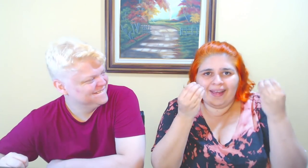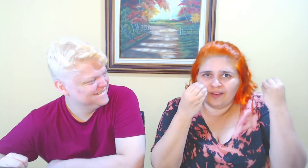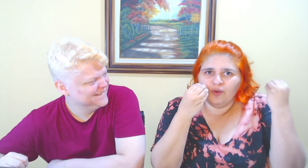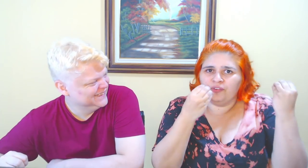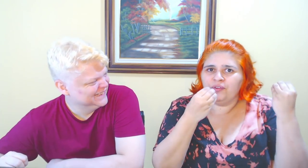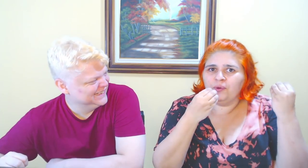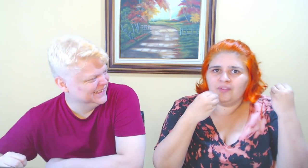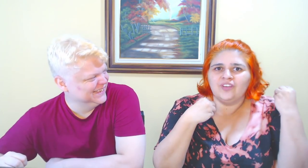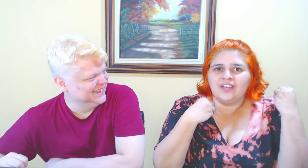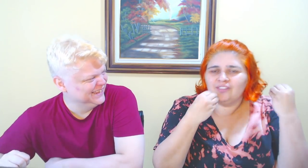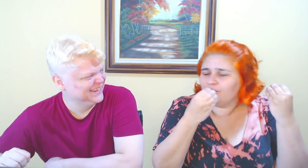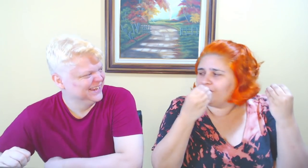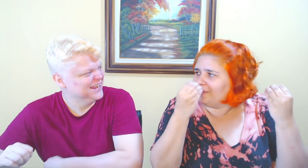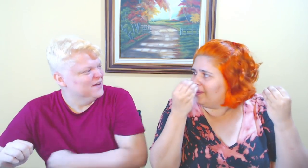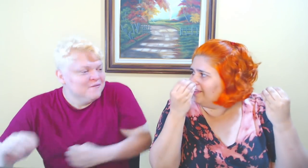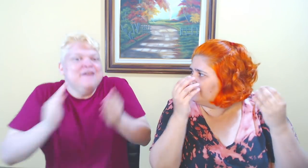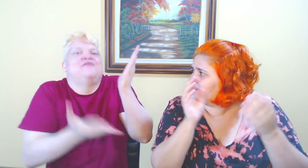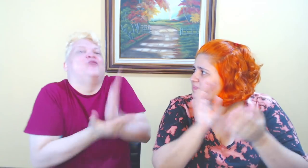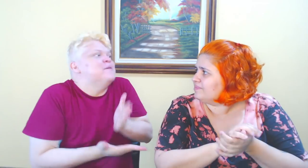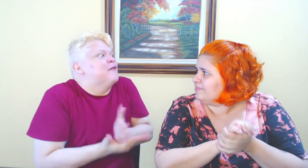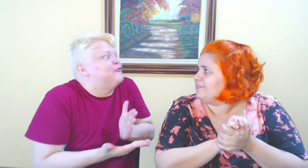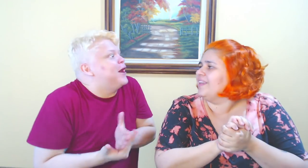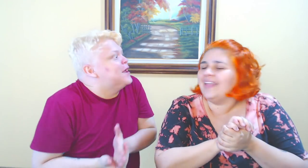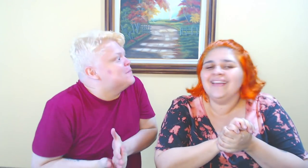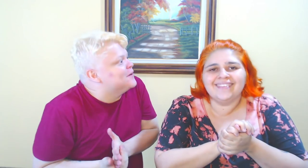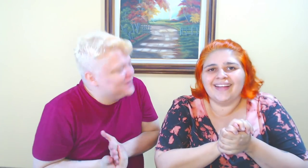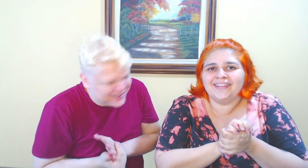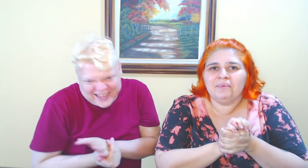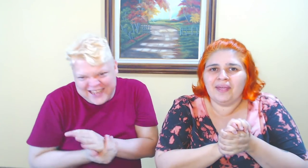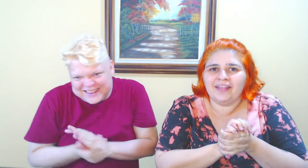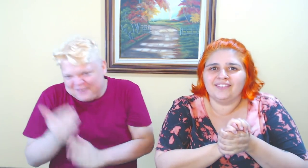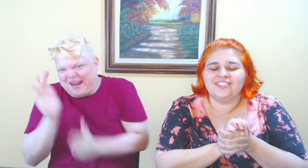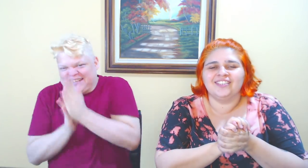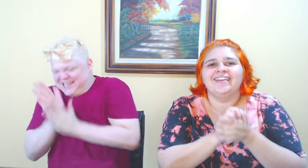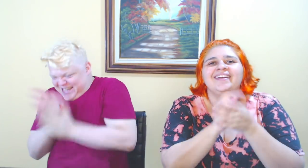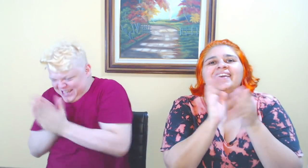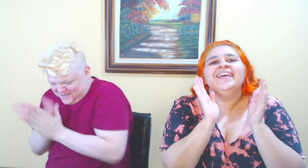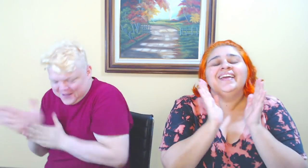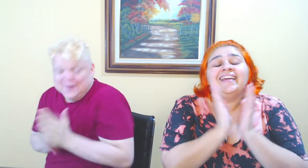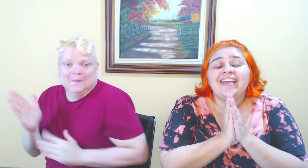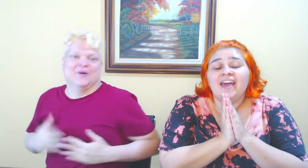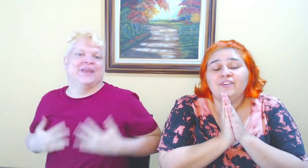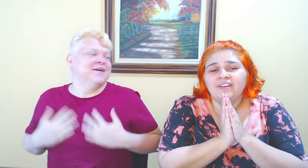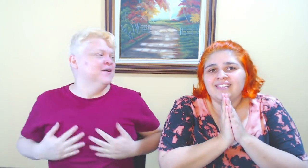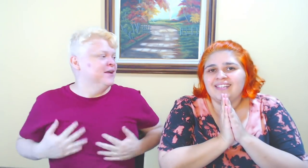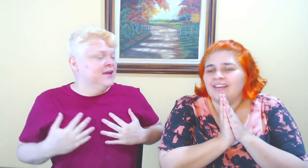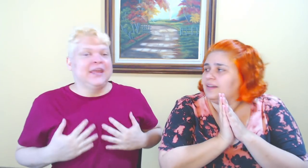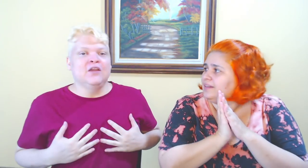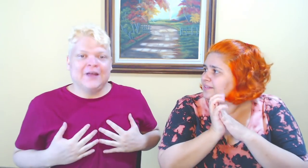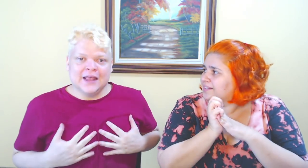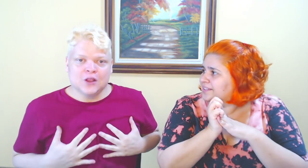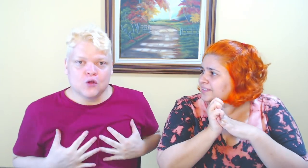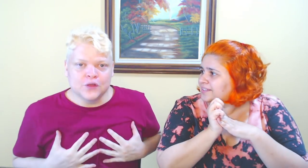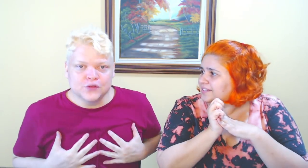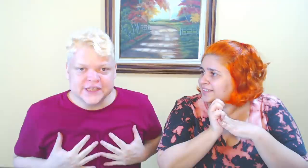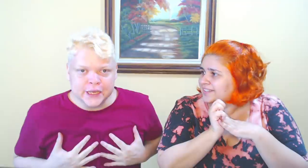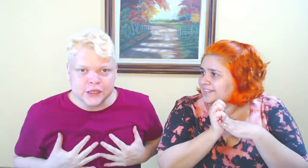o filme de Christopher Nolan De Frey na Frey Exatamente Eita Brasil Quero fazer... Quero falar logo o seguinte